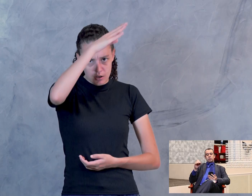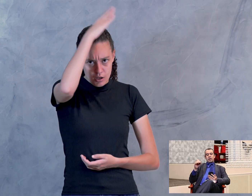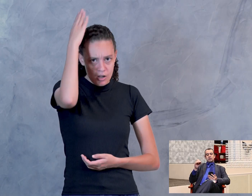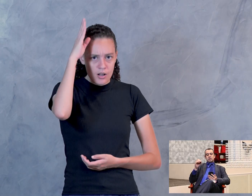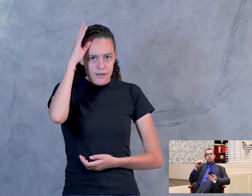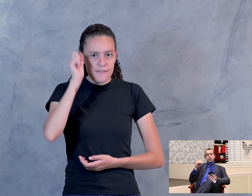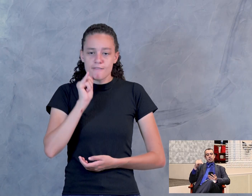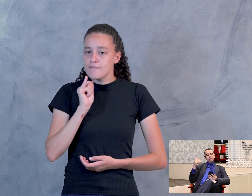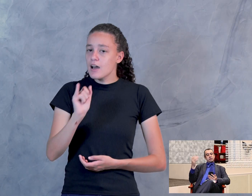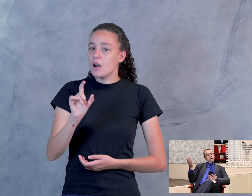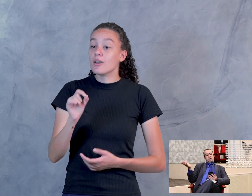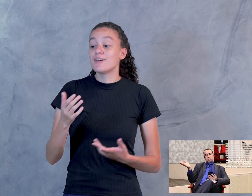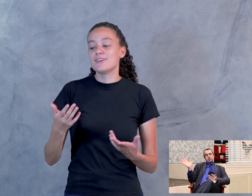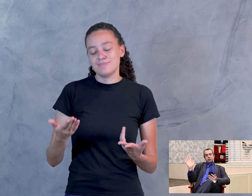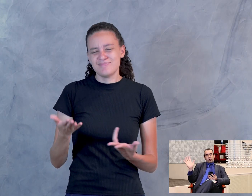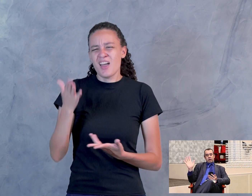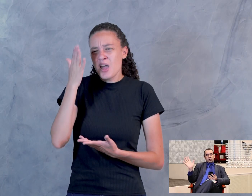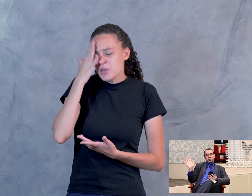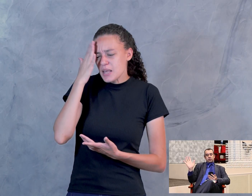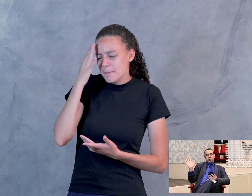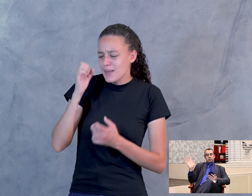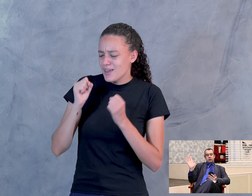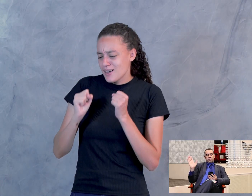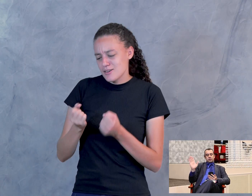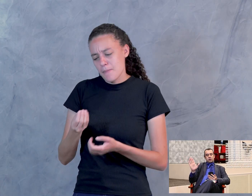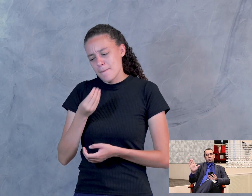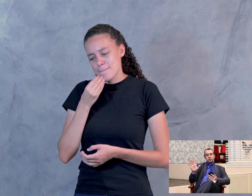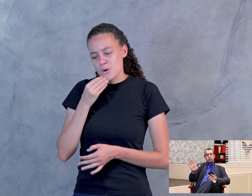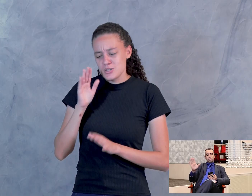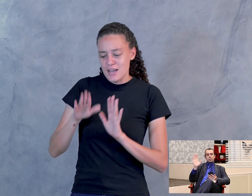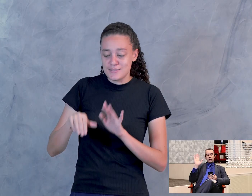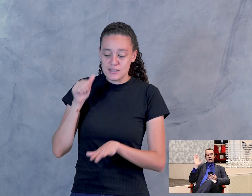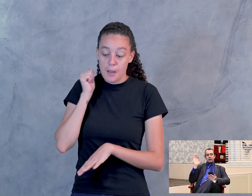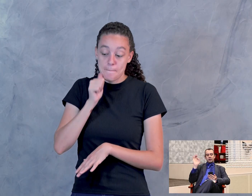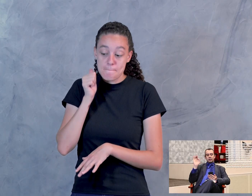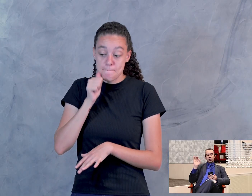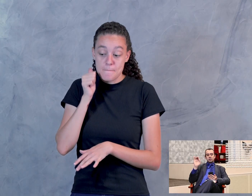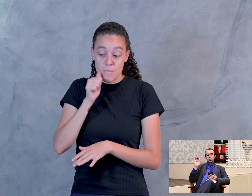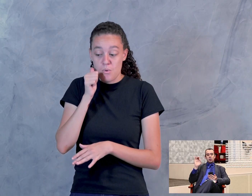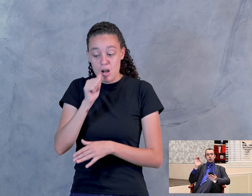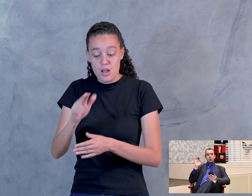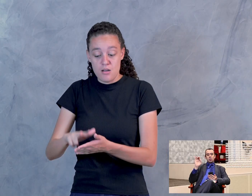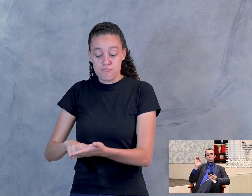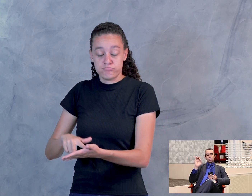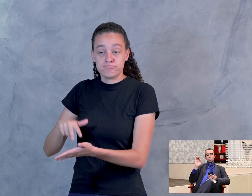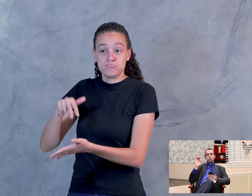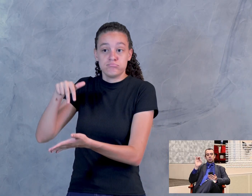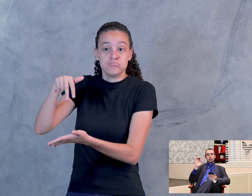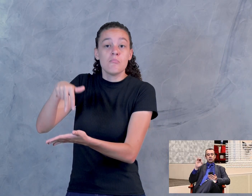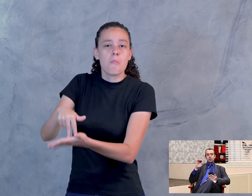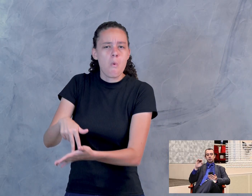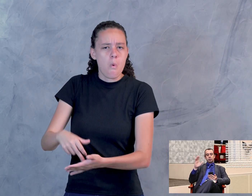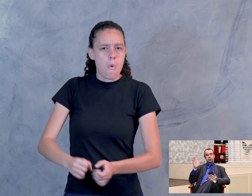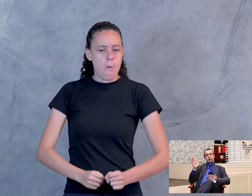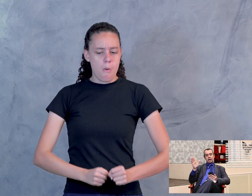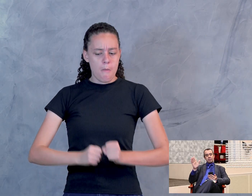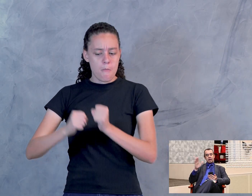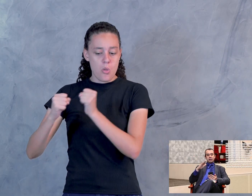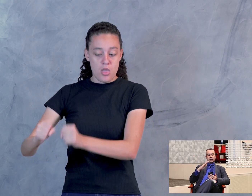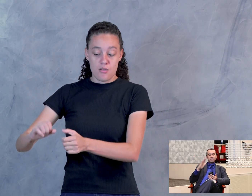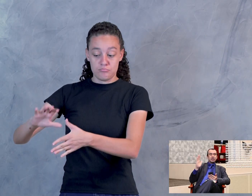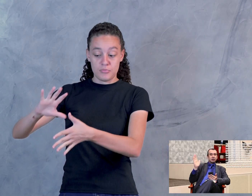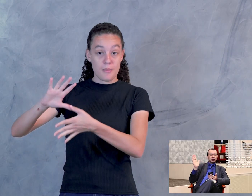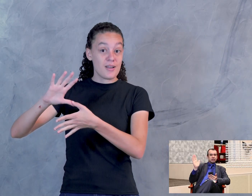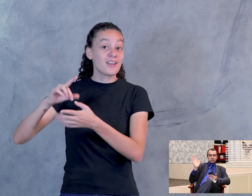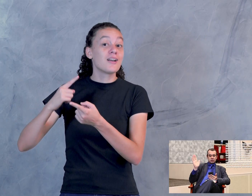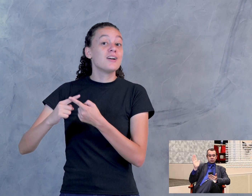embora eu soubesse que poderia ser, possivelmente, a visão de alguma mulher levantando-se com grande poder na